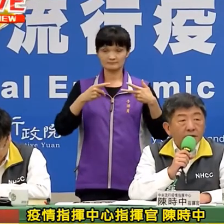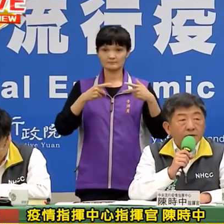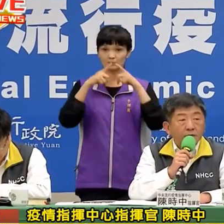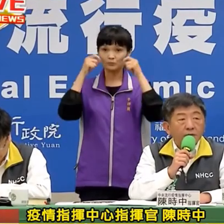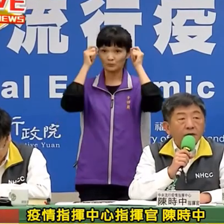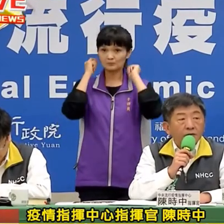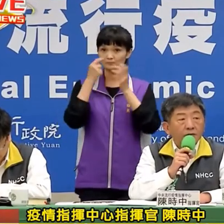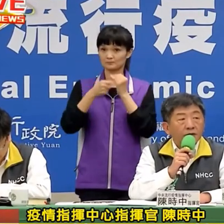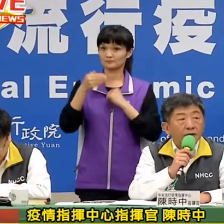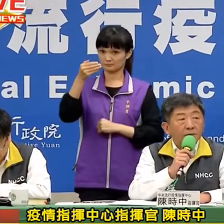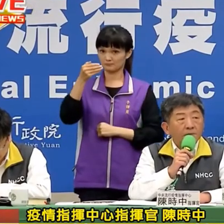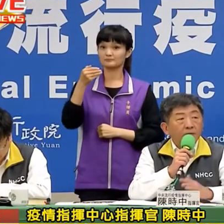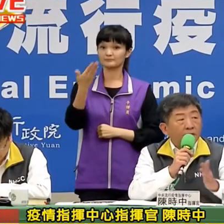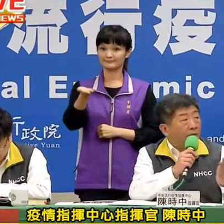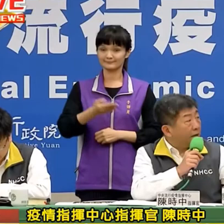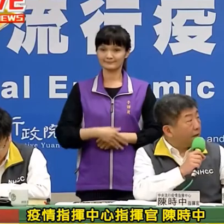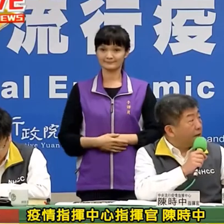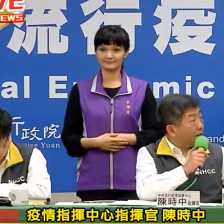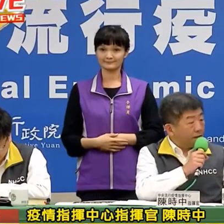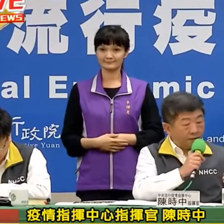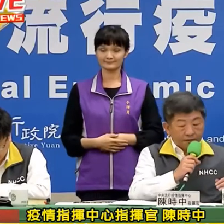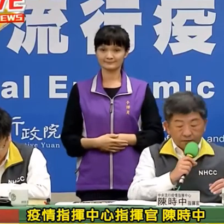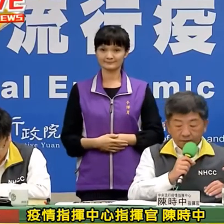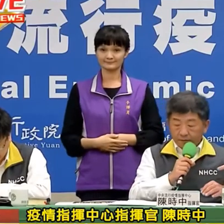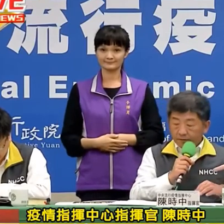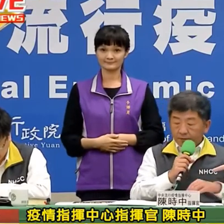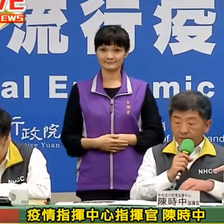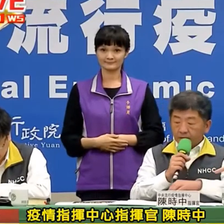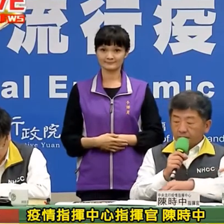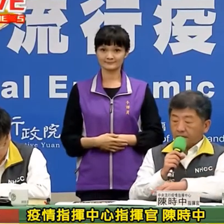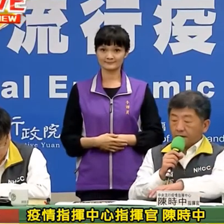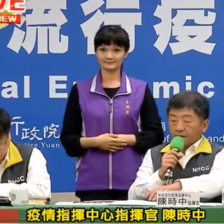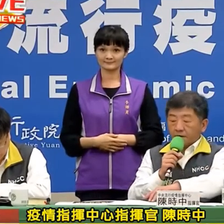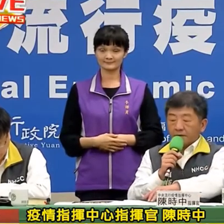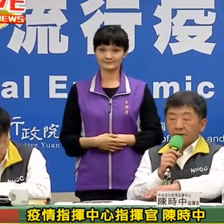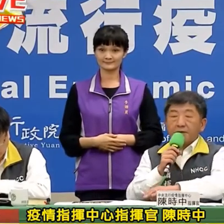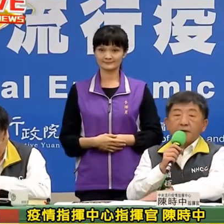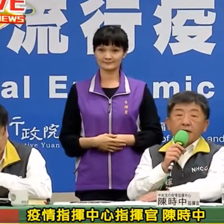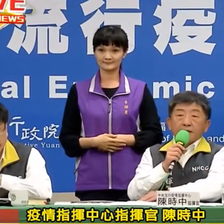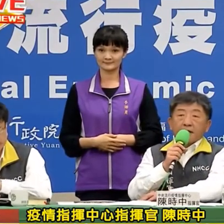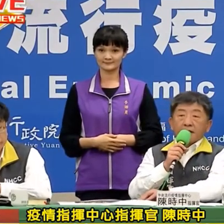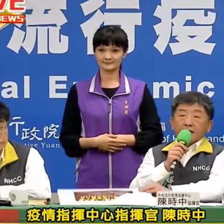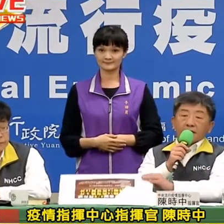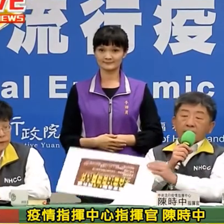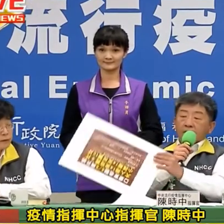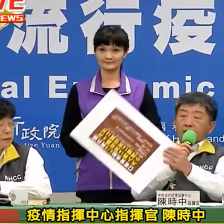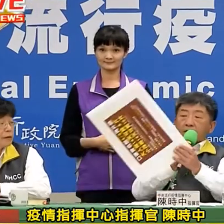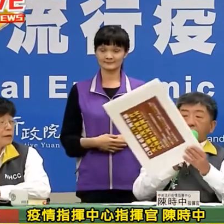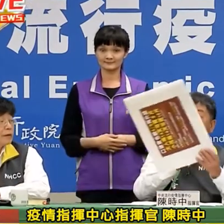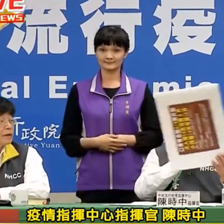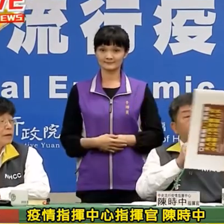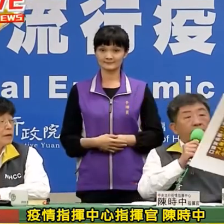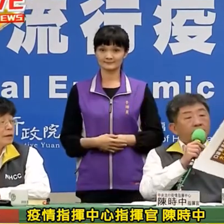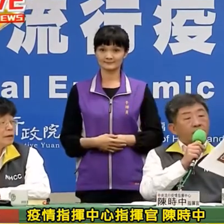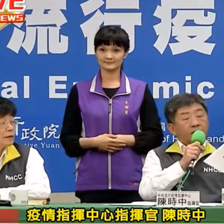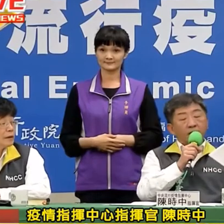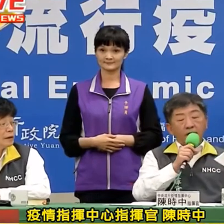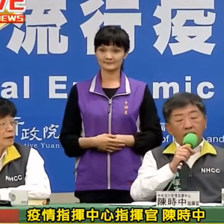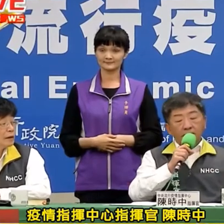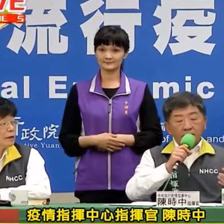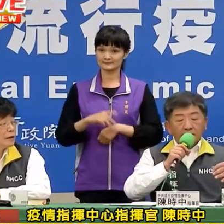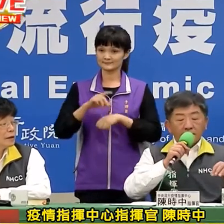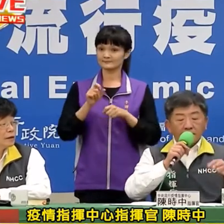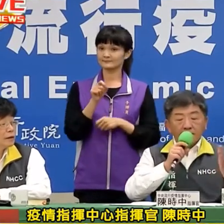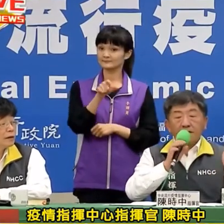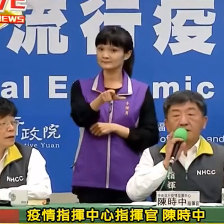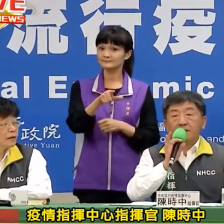哦，14天9片，所以在买的，好，没关系，买的那样的一个时